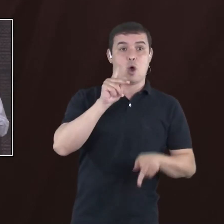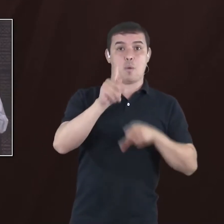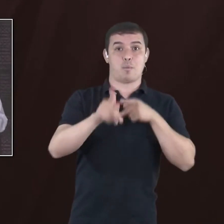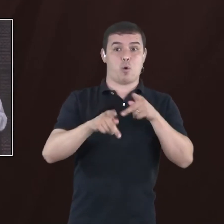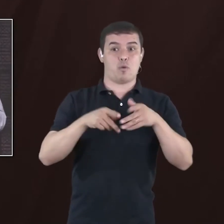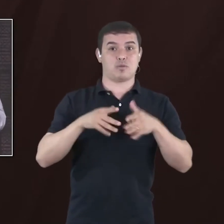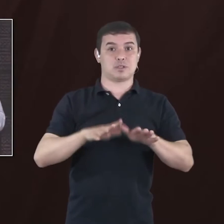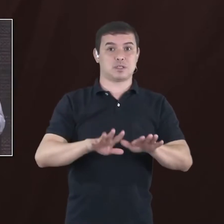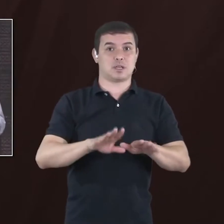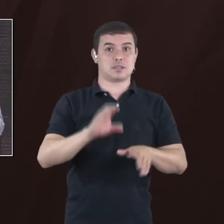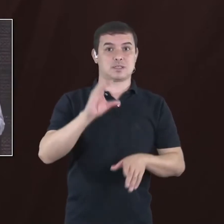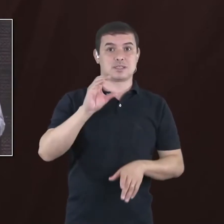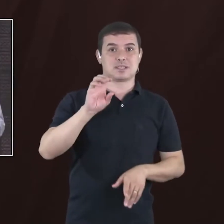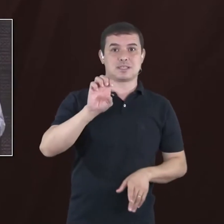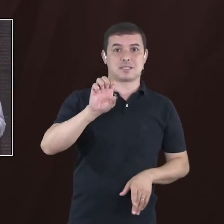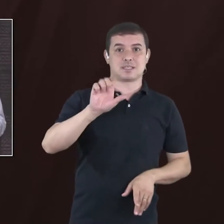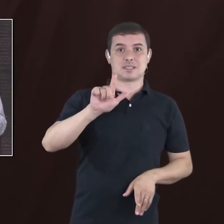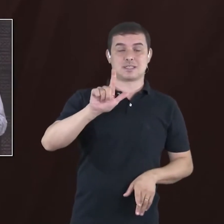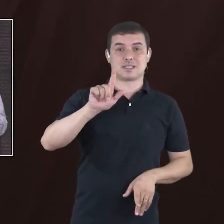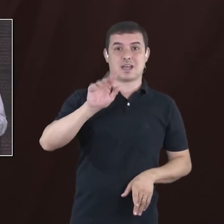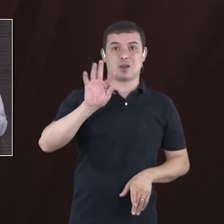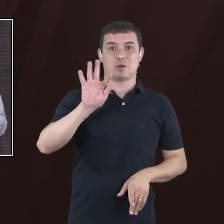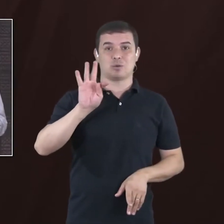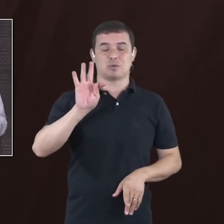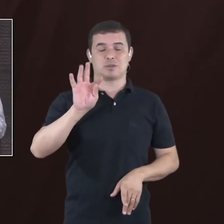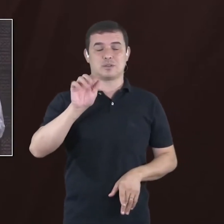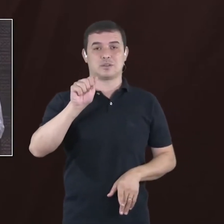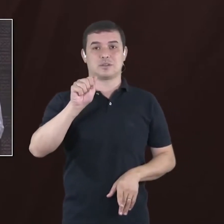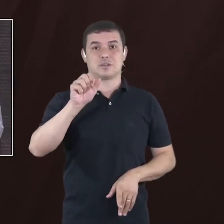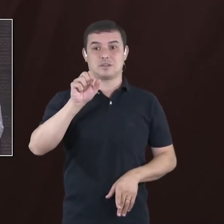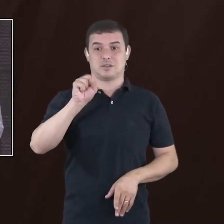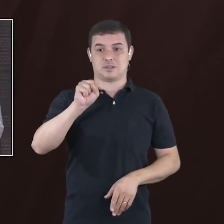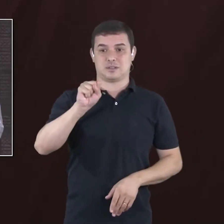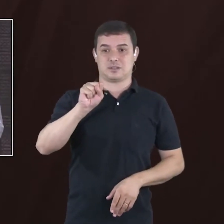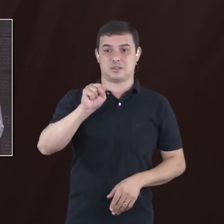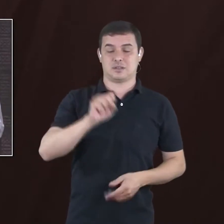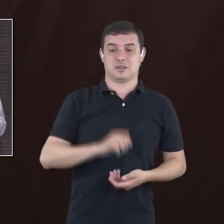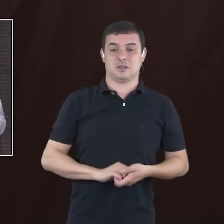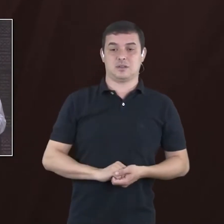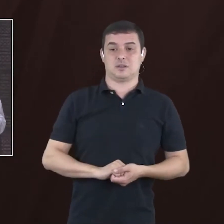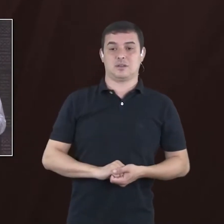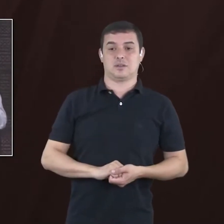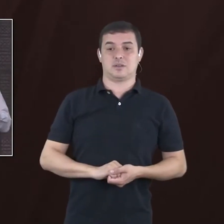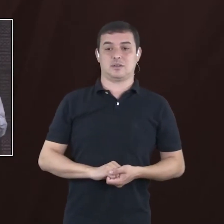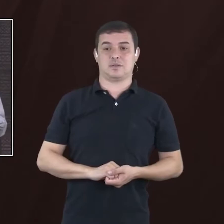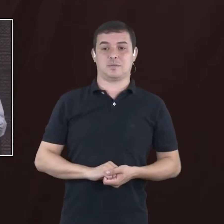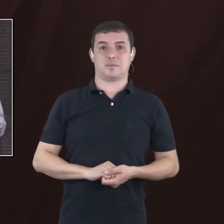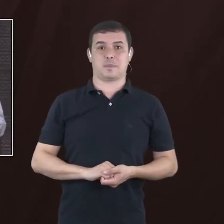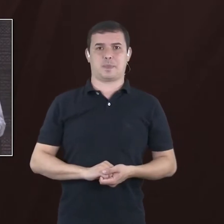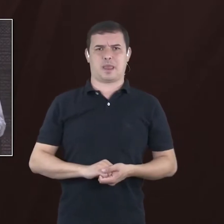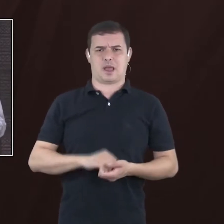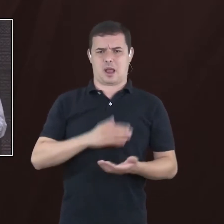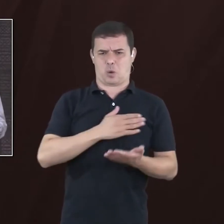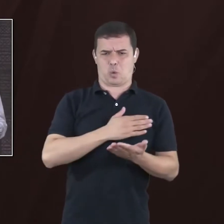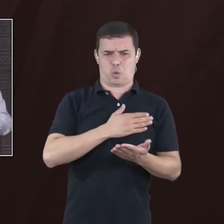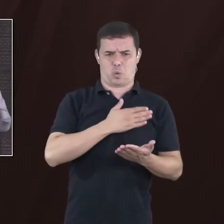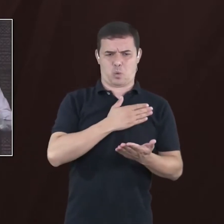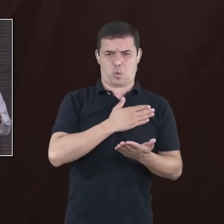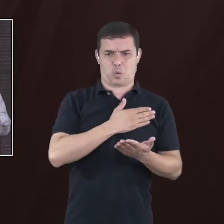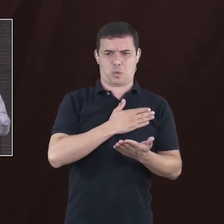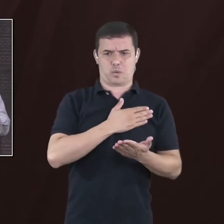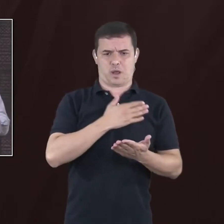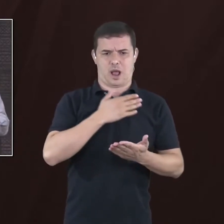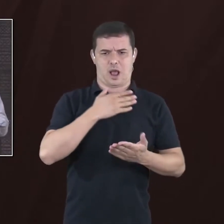era impulsivo e inconstante. Eles eram precipitados,